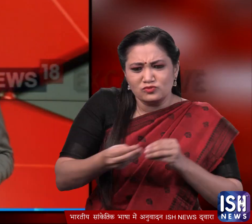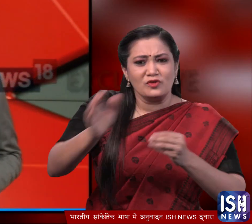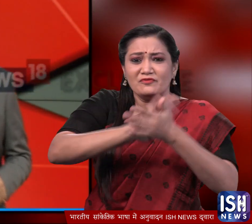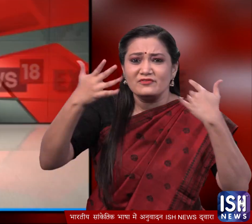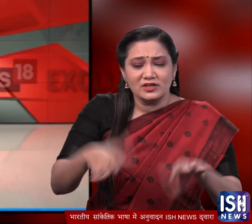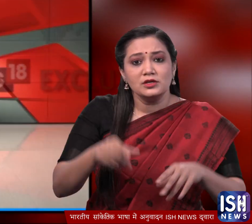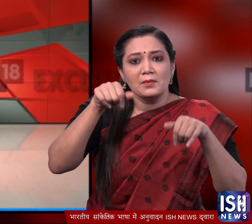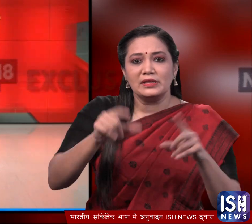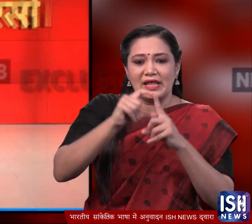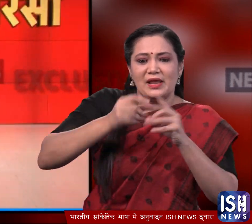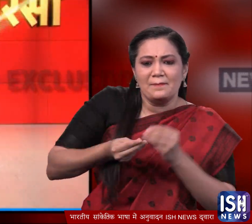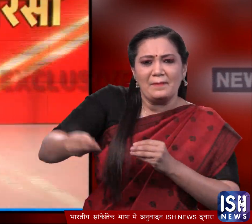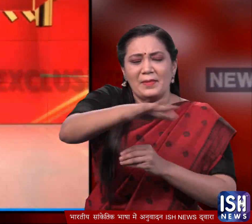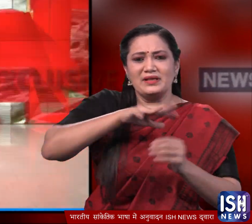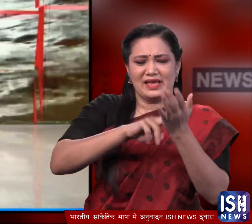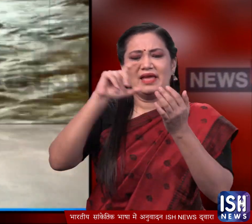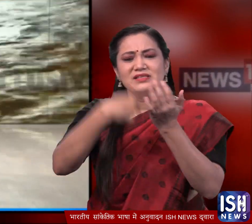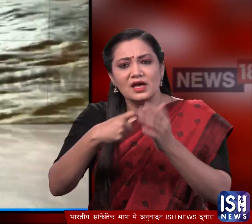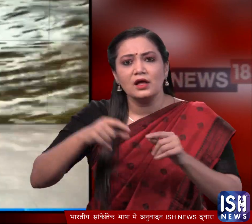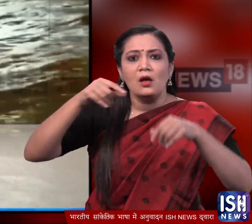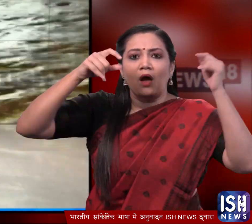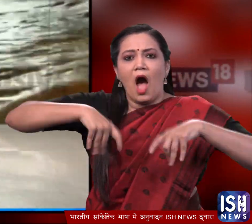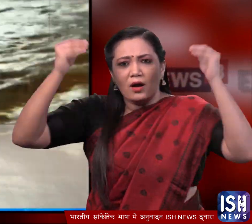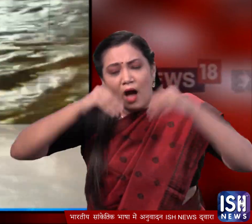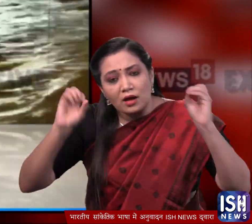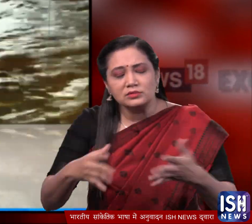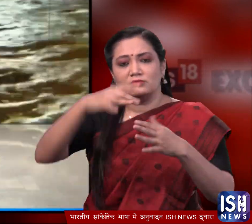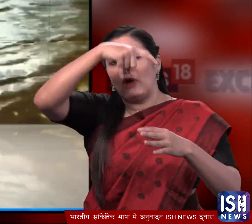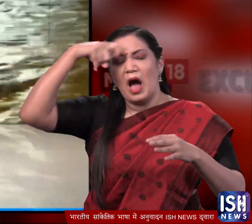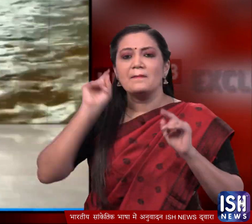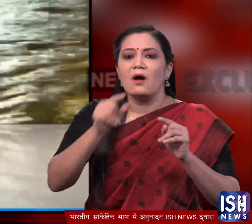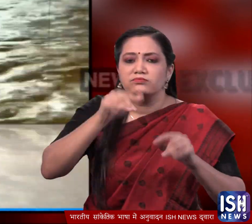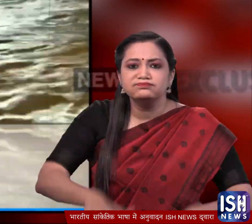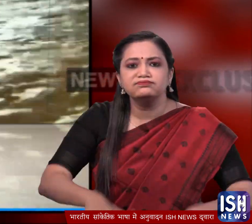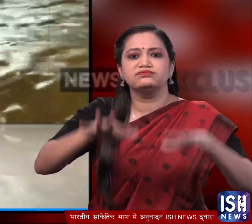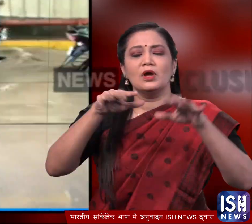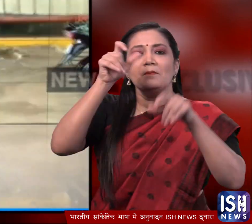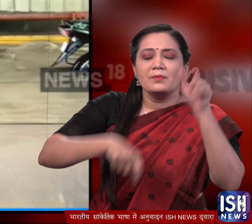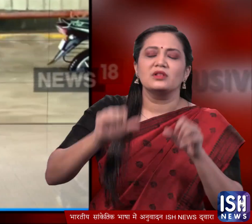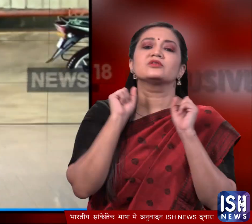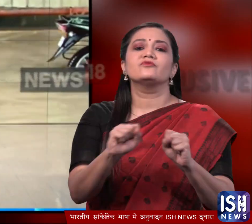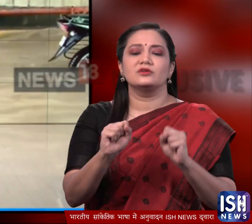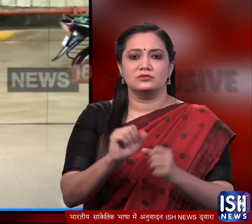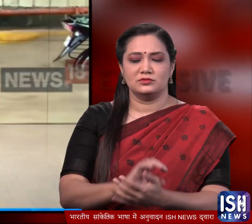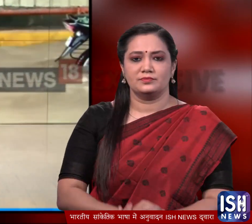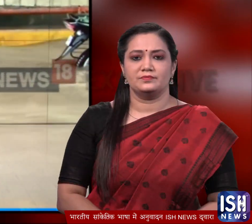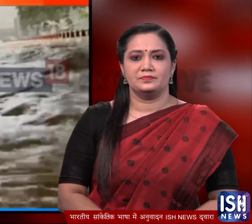दिल्ली एनसीआर पर मेहरबान हुआ, जिससे लोगों को गर्मी से तो राहत मिल गई, लेकिन कई जगह पर पानी भरने से लोगों को परेशानी का सामना करना